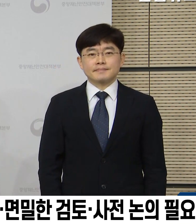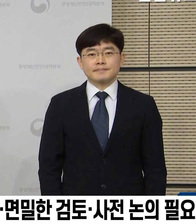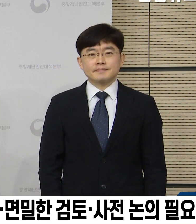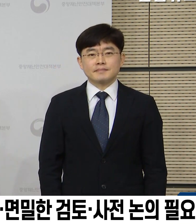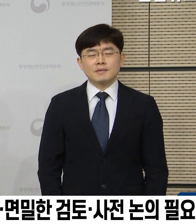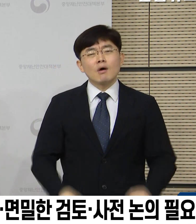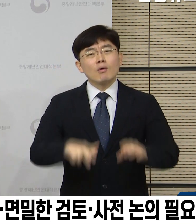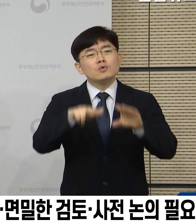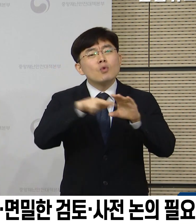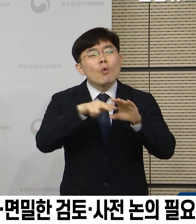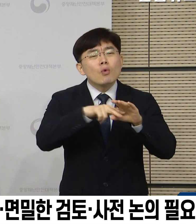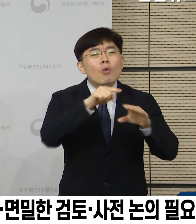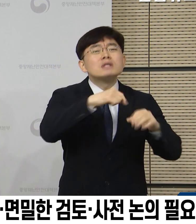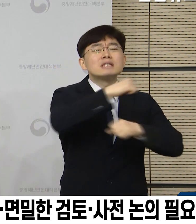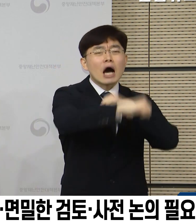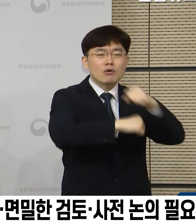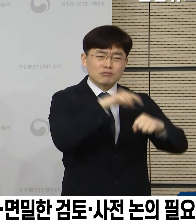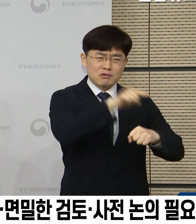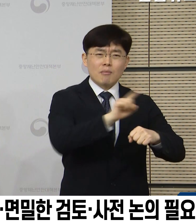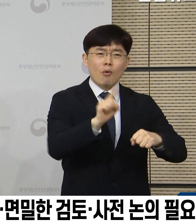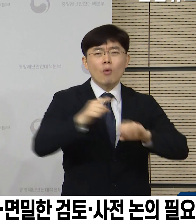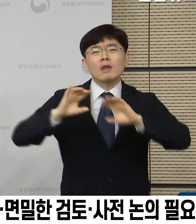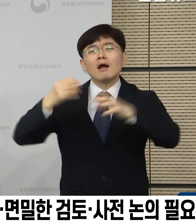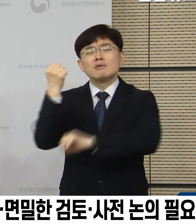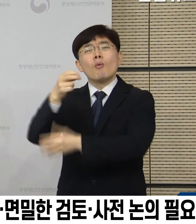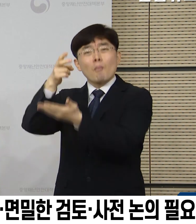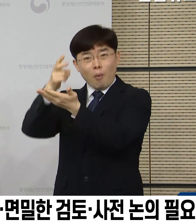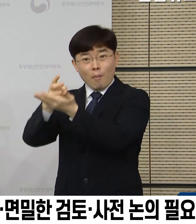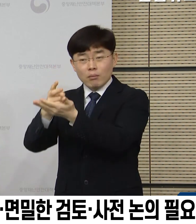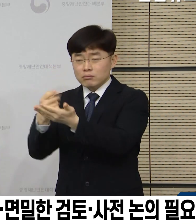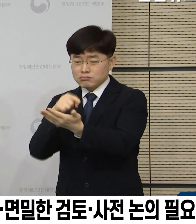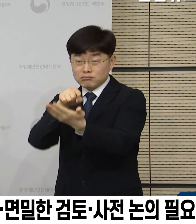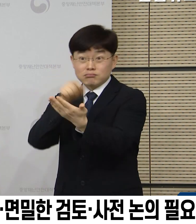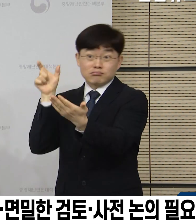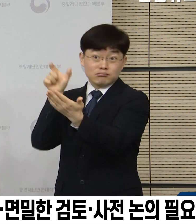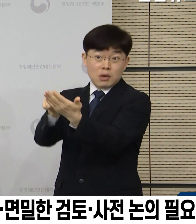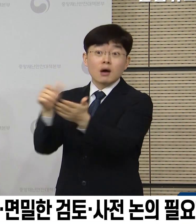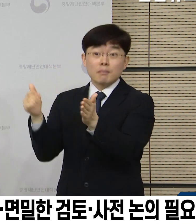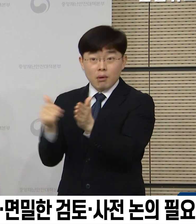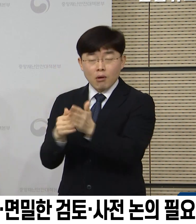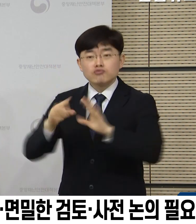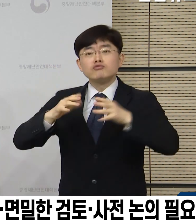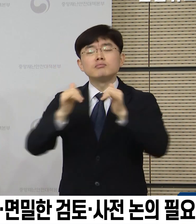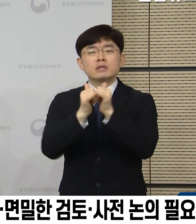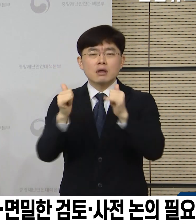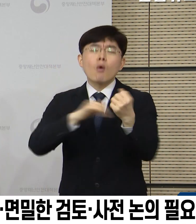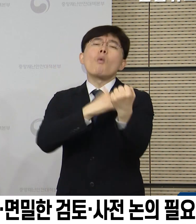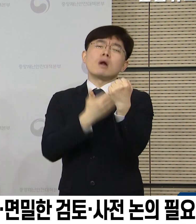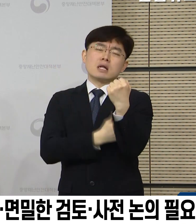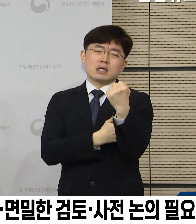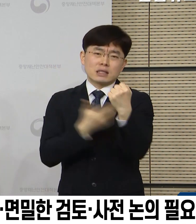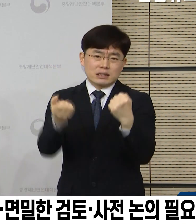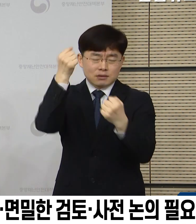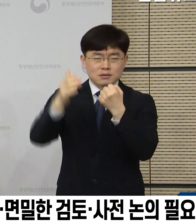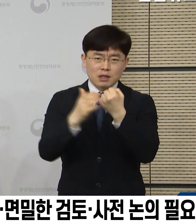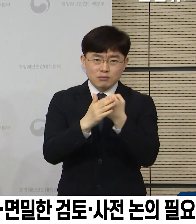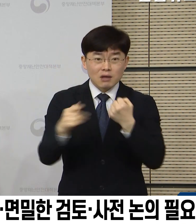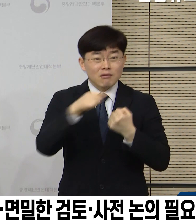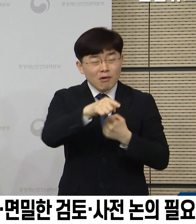종교의 자유가 헌법에서 보장된 국민의 기본적인 권리이기 때문에 이러한 조치를